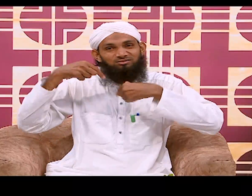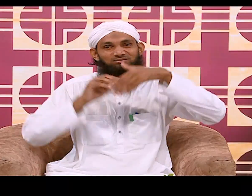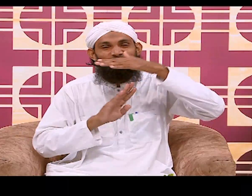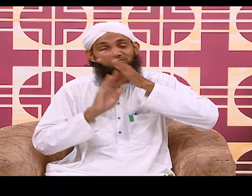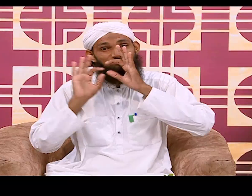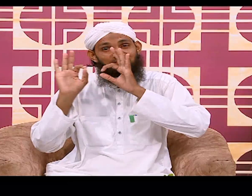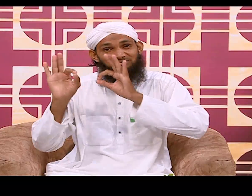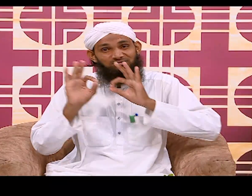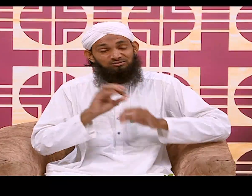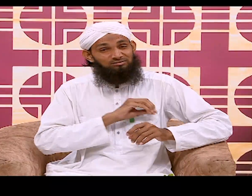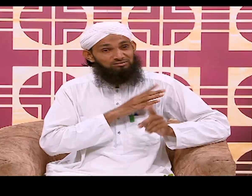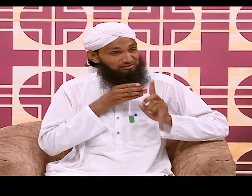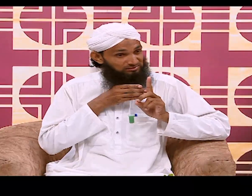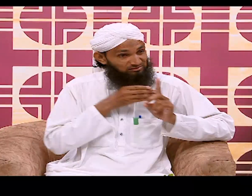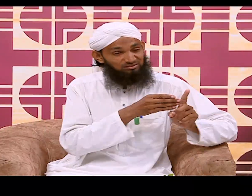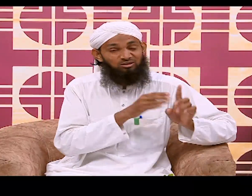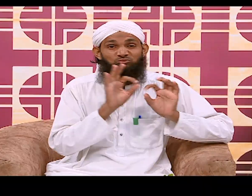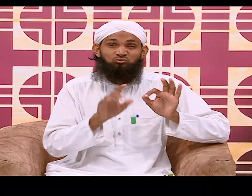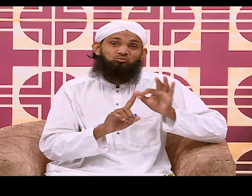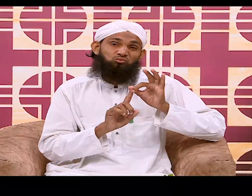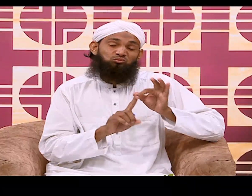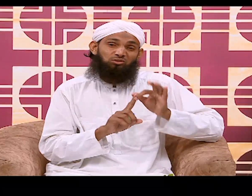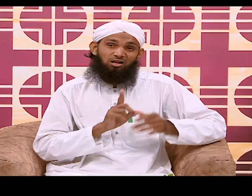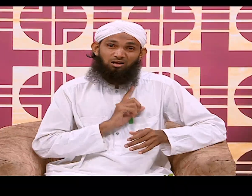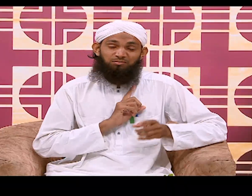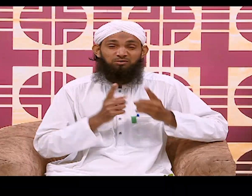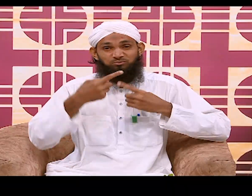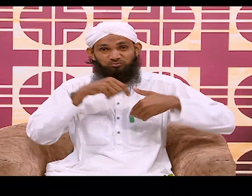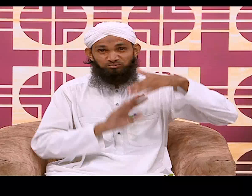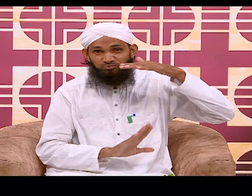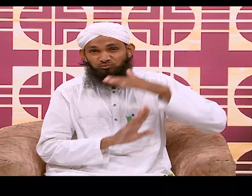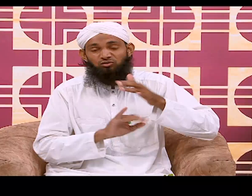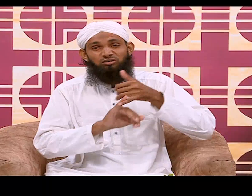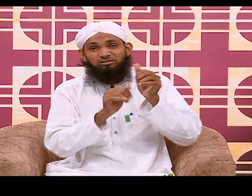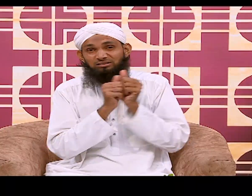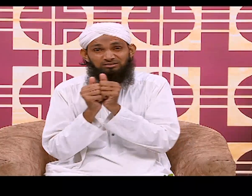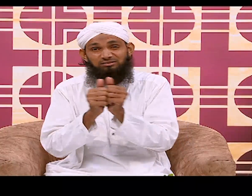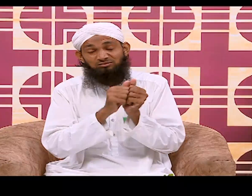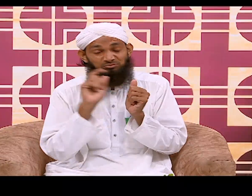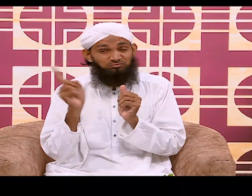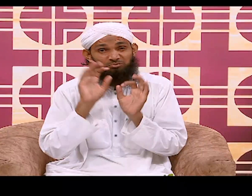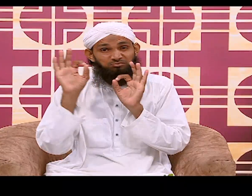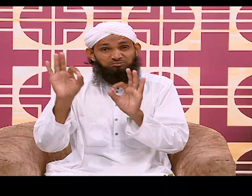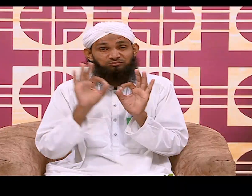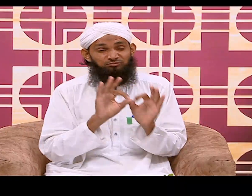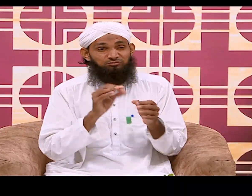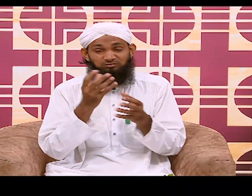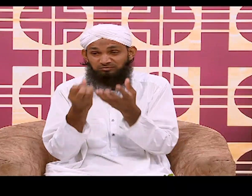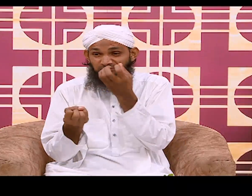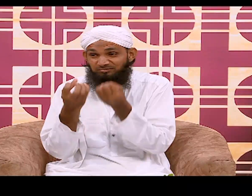پاکیزہ کردار سے رہنمائی لینی ہی ہوگی، اپنے بزرگوں کے طرز زندگی سے روشنی لے کر معاشرے سے